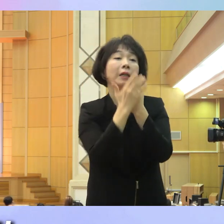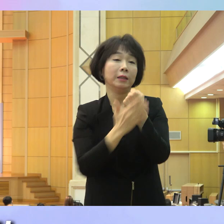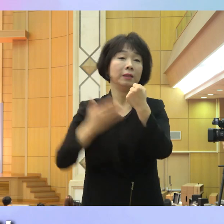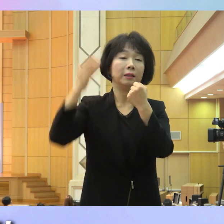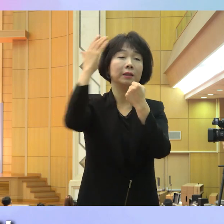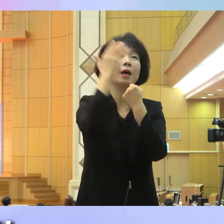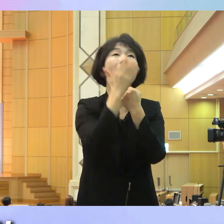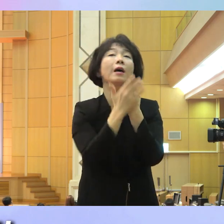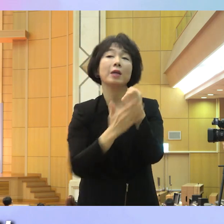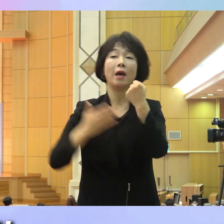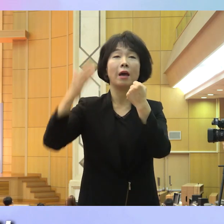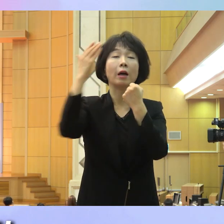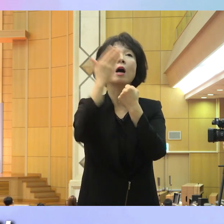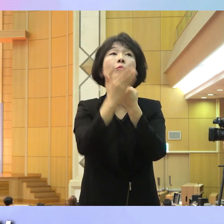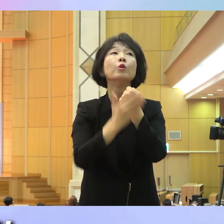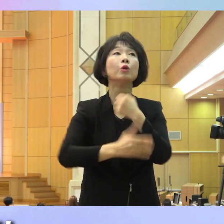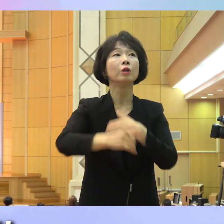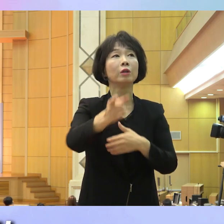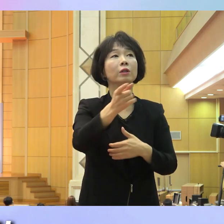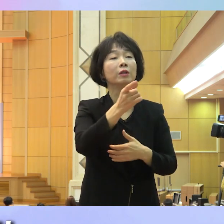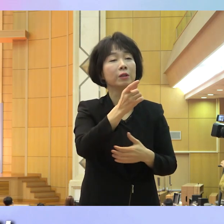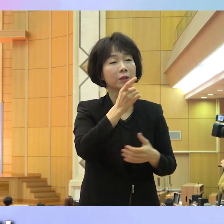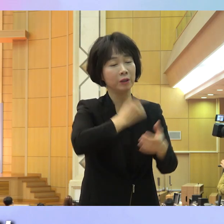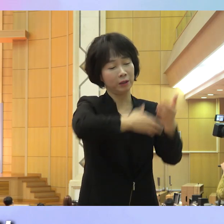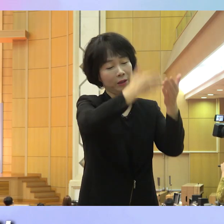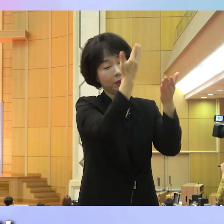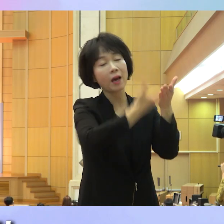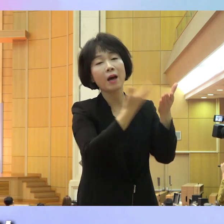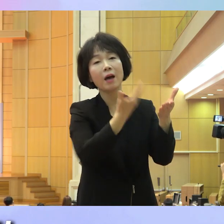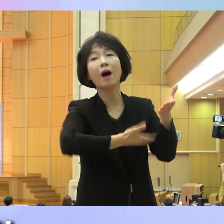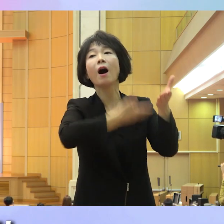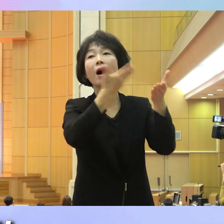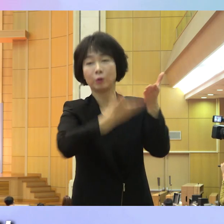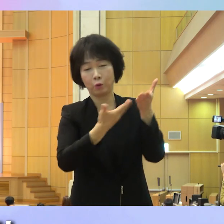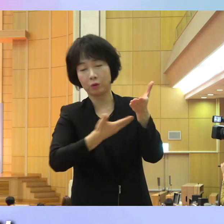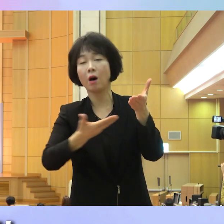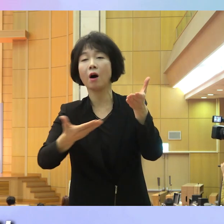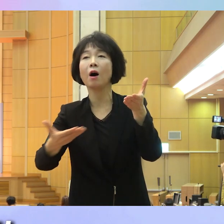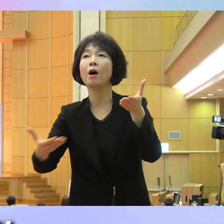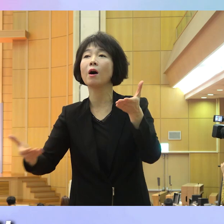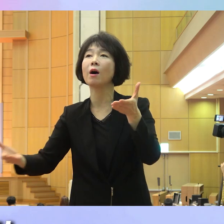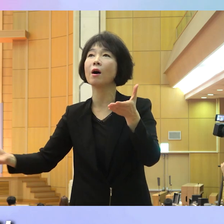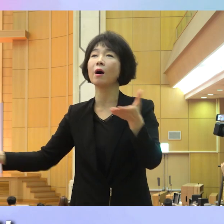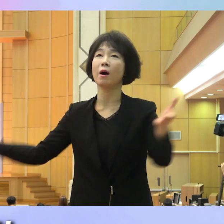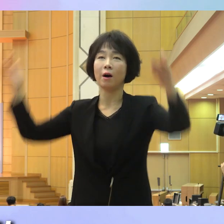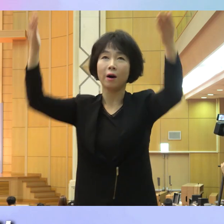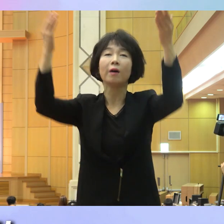하소서. 은혜의 강물 흐르게